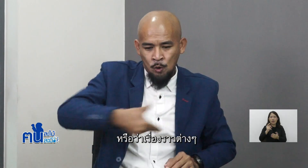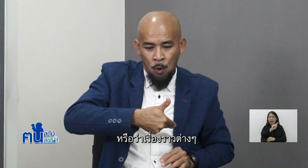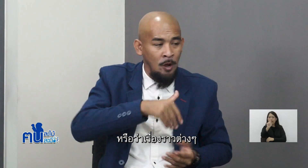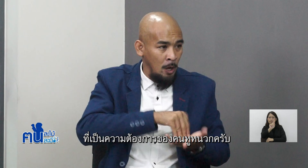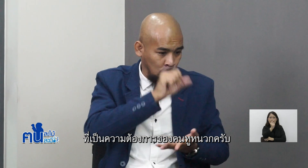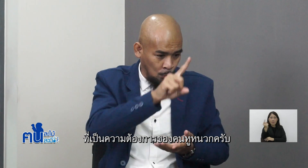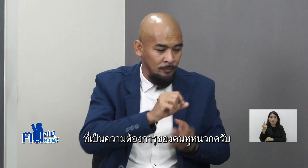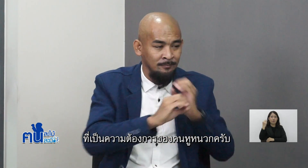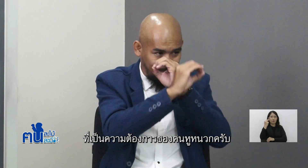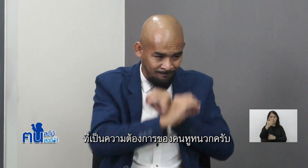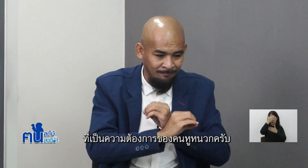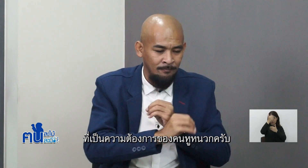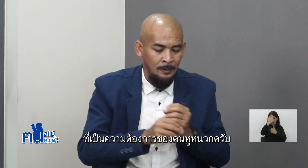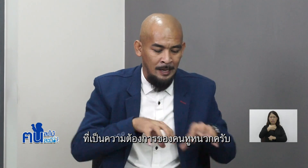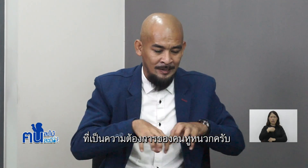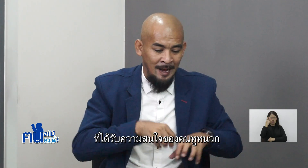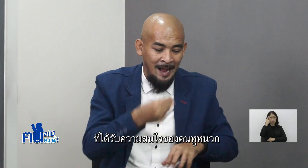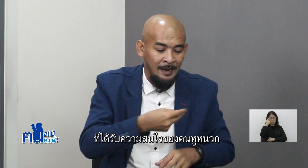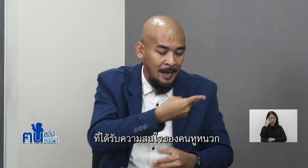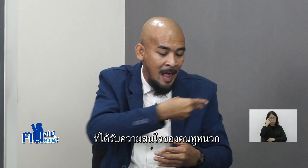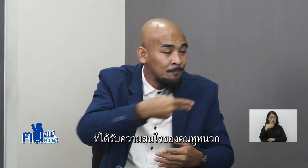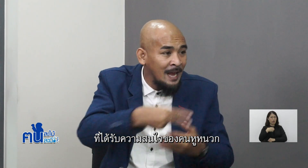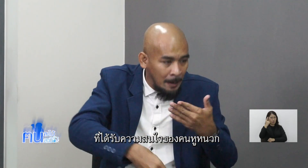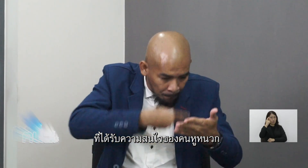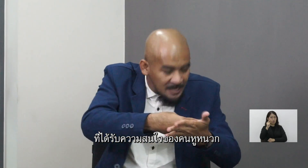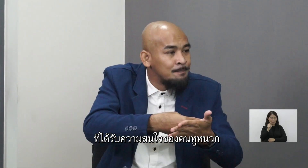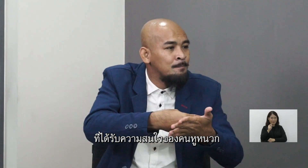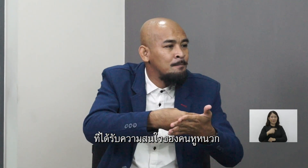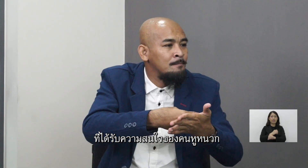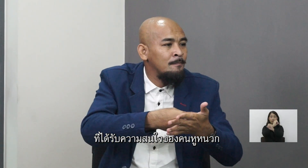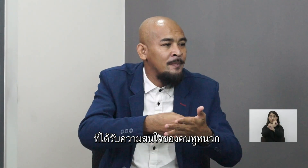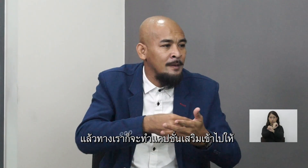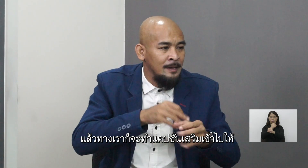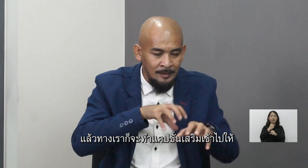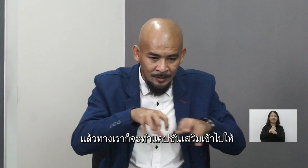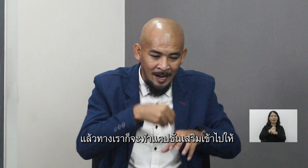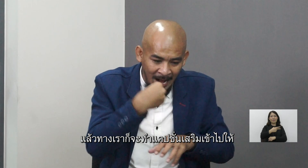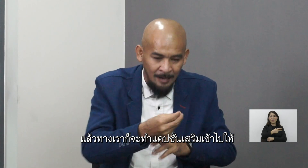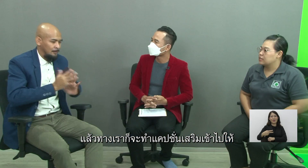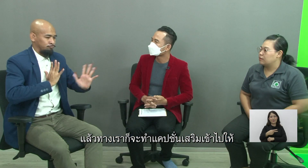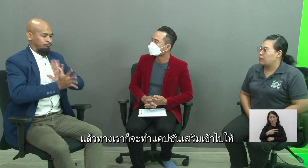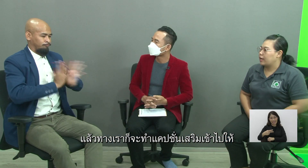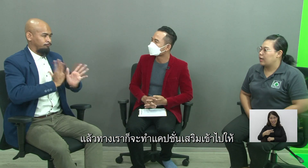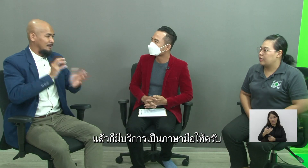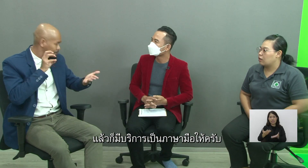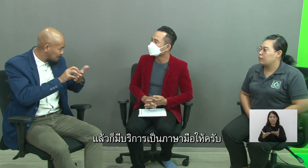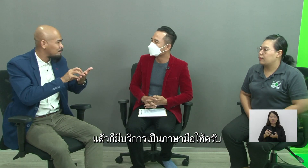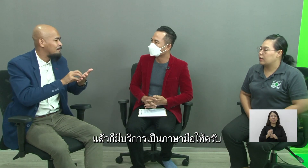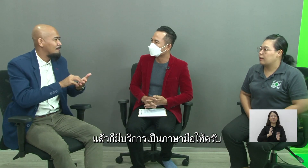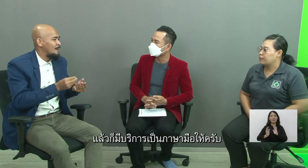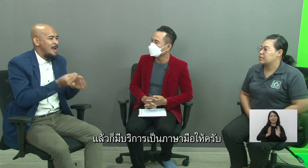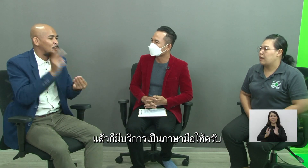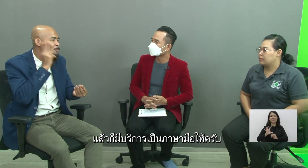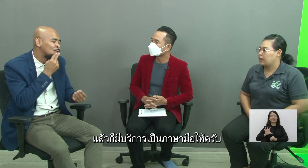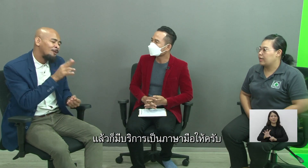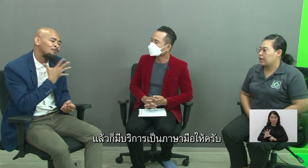เรื่องราวต่างๆที่เป็นความต้องการของคนหูหนวกครับที่ได้รับความสนใจของคนหูหนวกแล้วทางเราก็จะทำแคปชั่นเสริมเข้าไปให้แล้วก็มีบริ